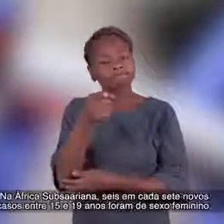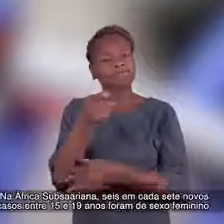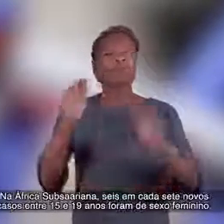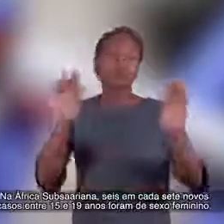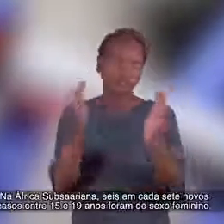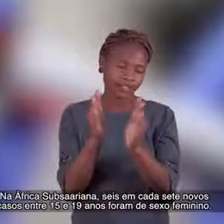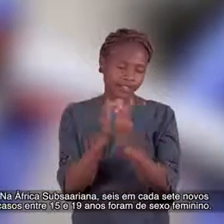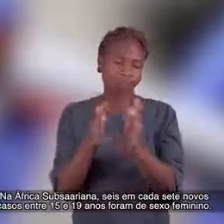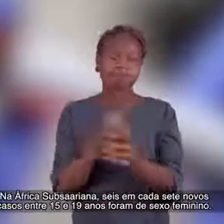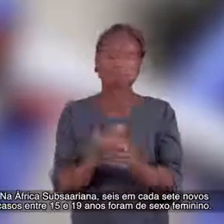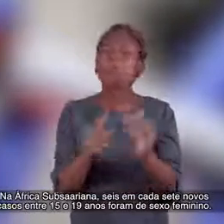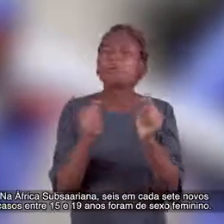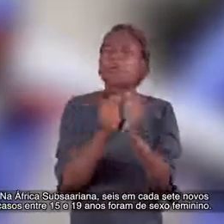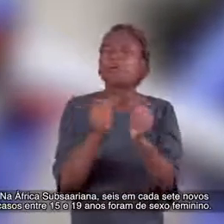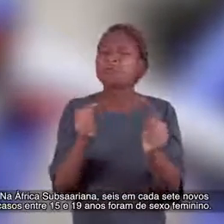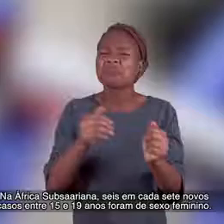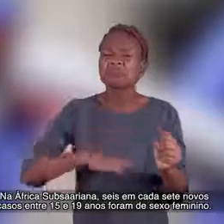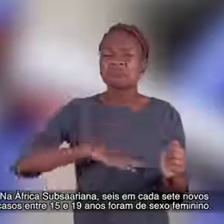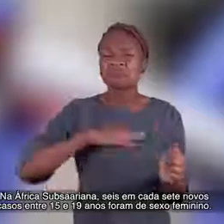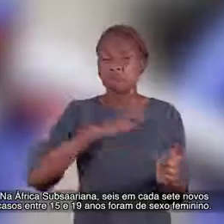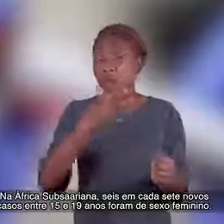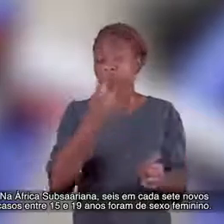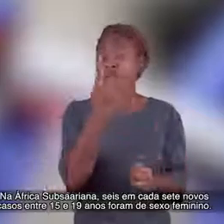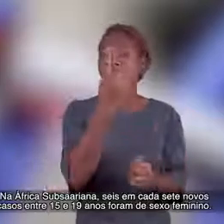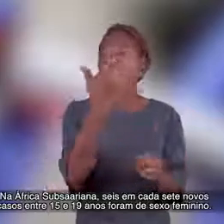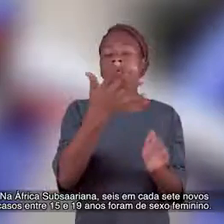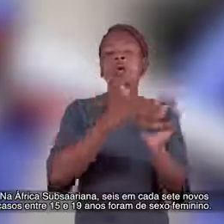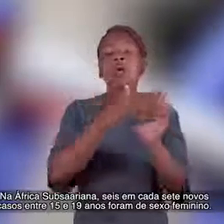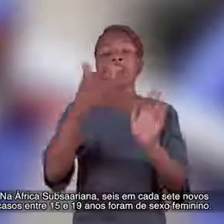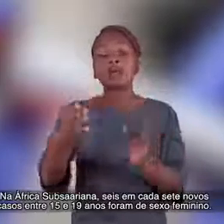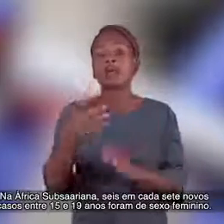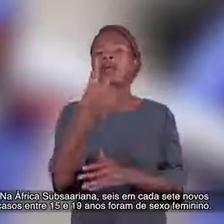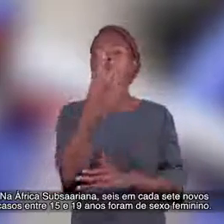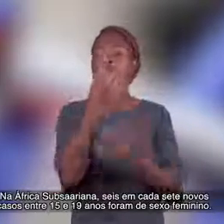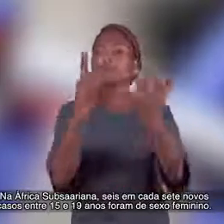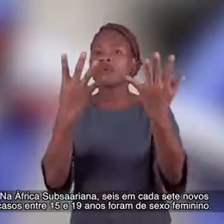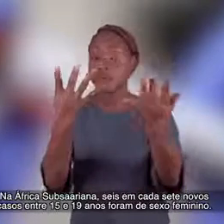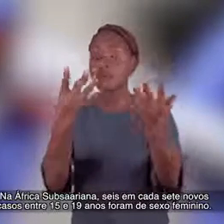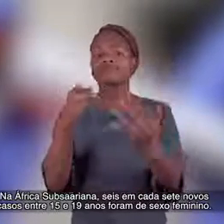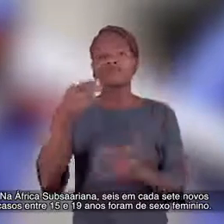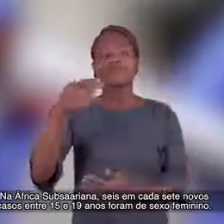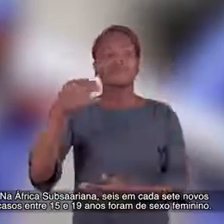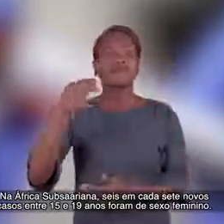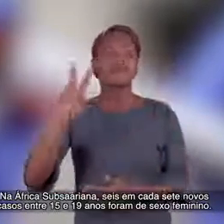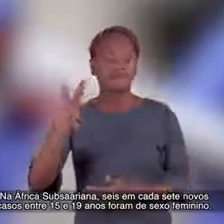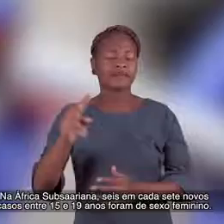África subsaariana, 6 em cada 7 novos casos entre 15 e 19 anos foram do sexo